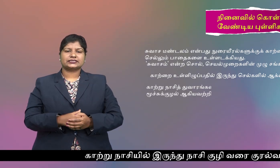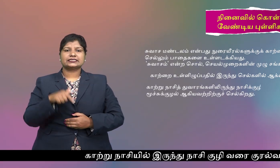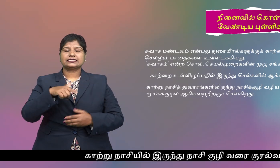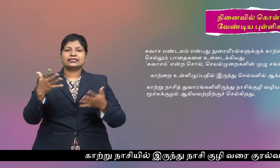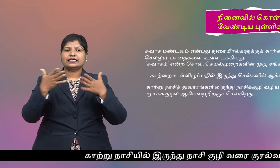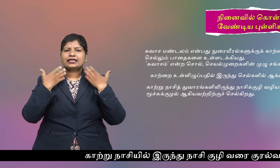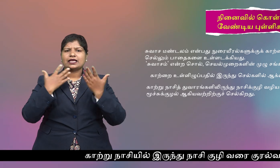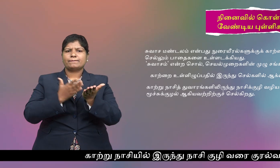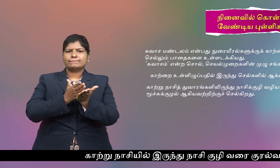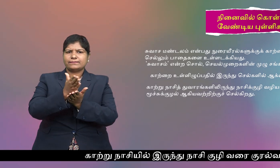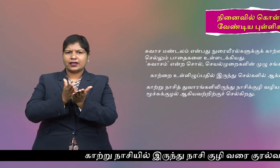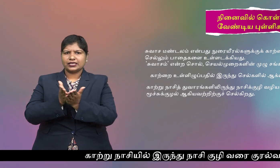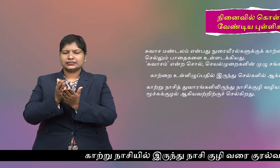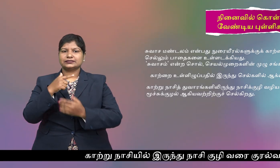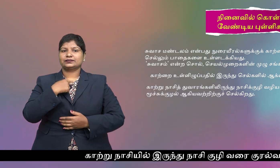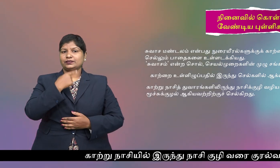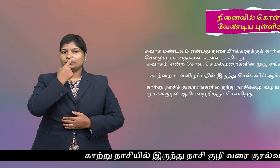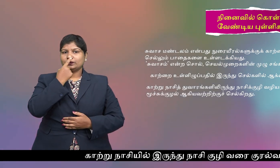காற்று நாசியிலிருந்து நாசிக்குழி வரை,